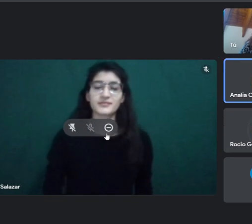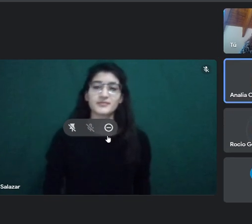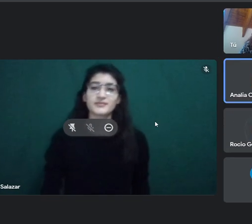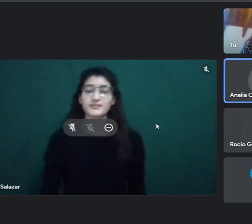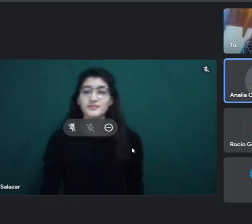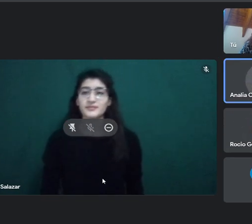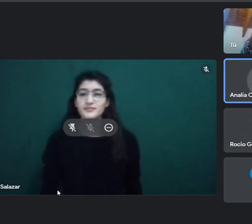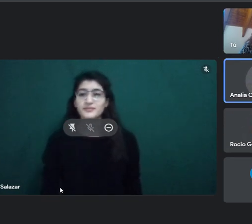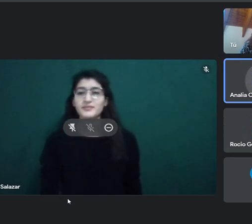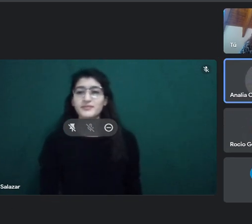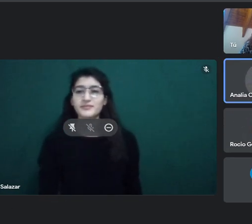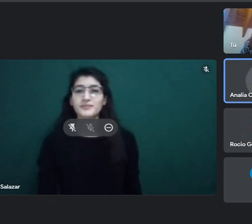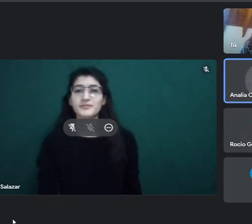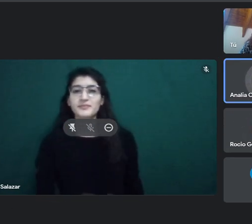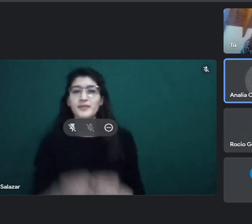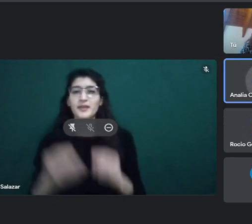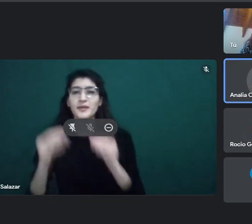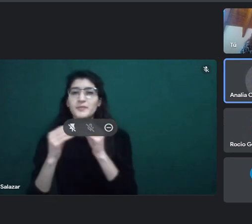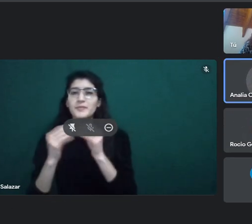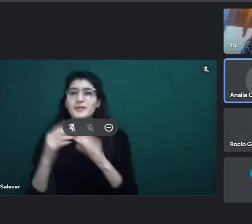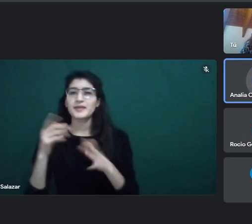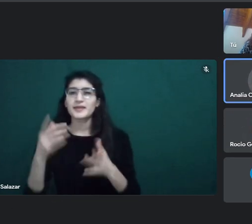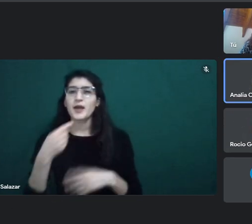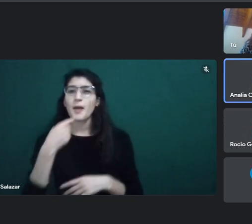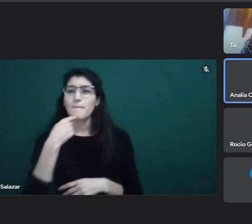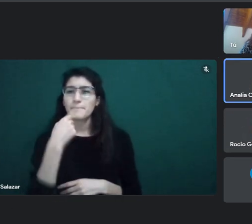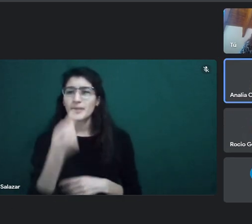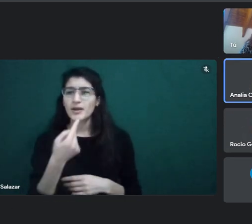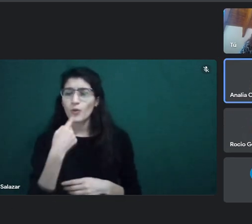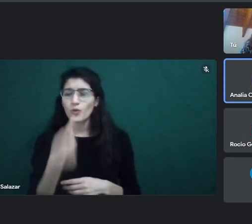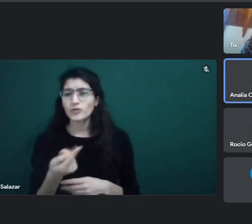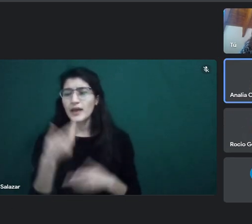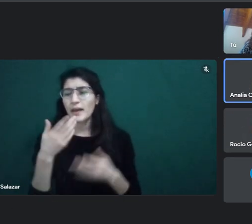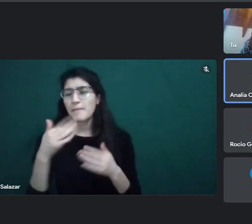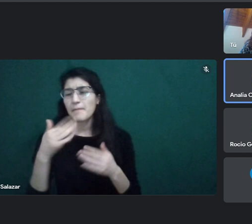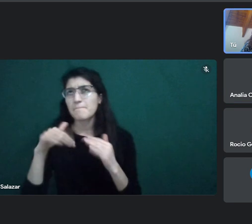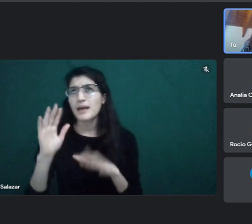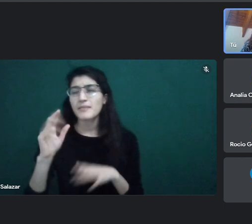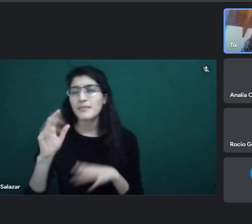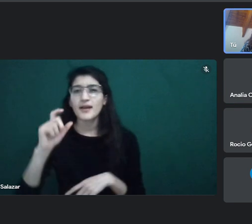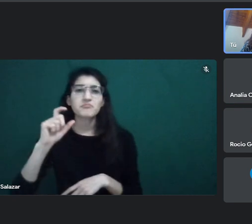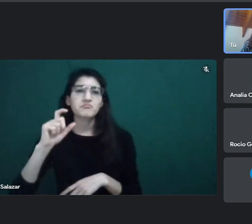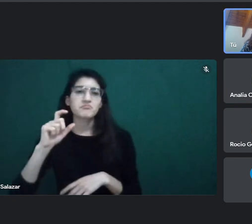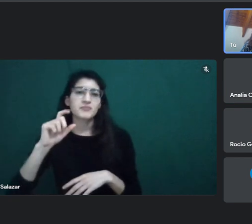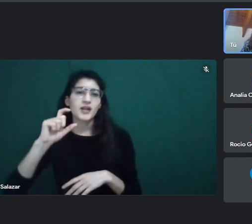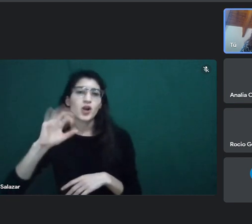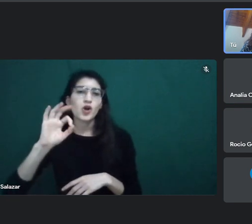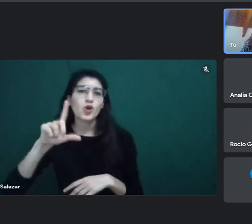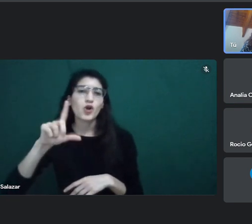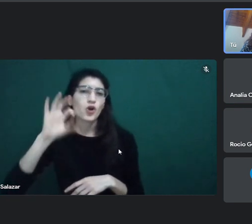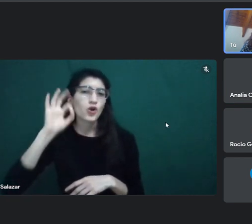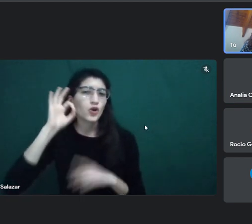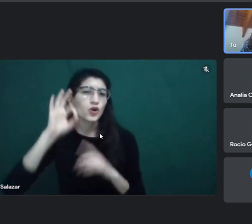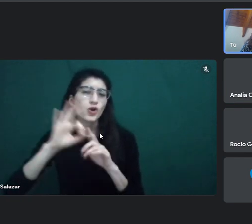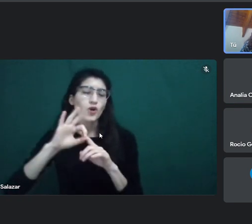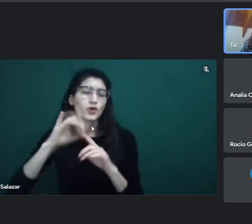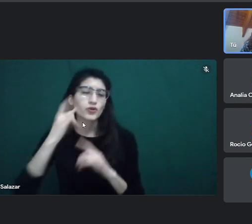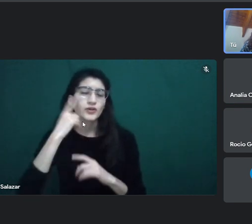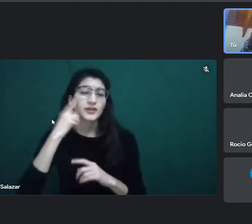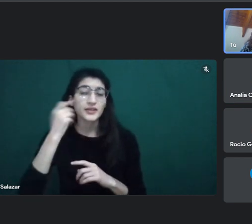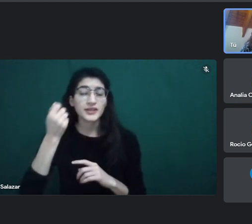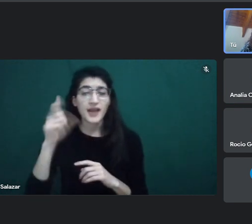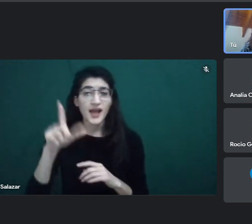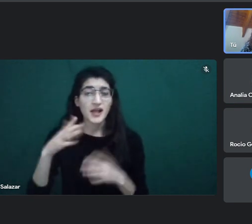En el caso de las preguntas, más para lo coloquial. No, también hay, pero no es, en general tenemos